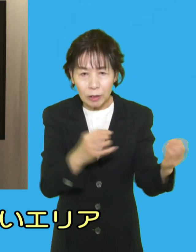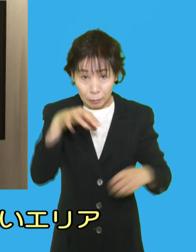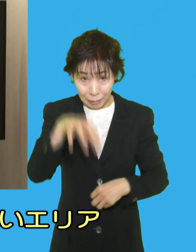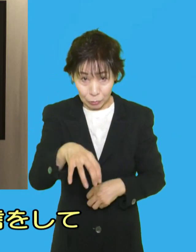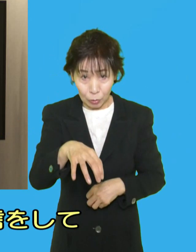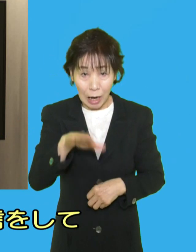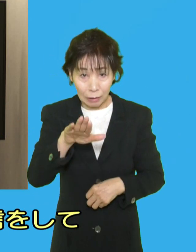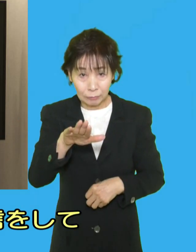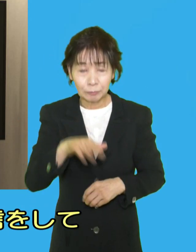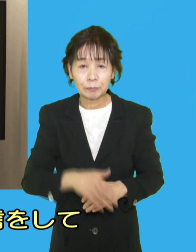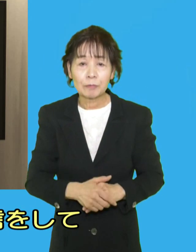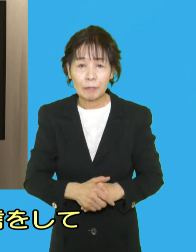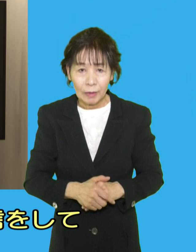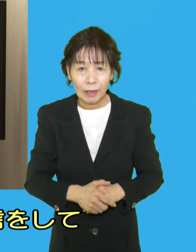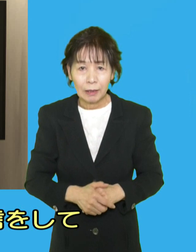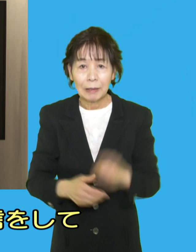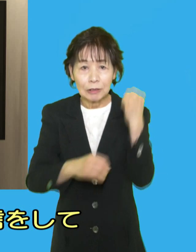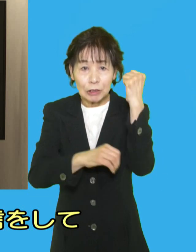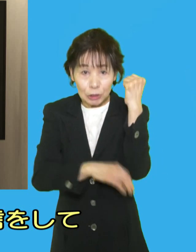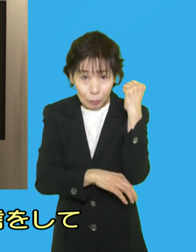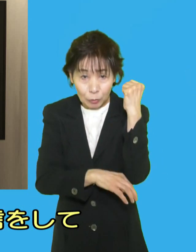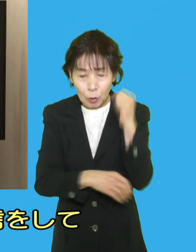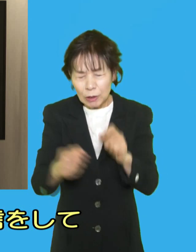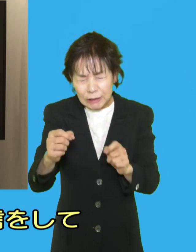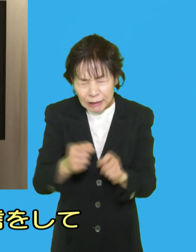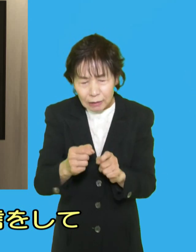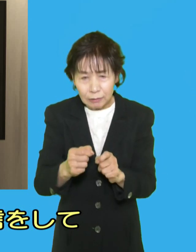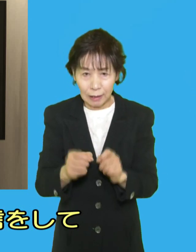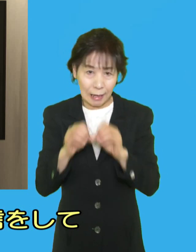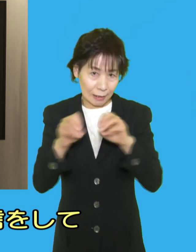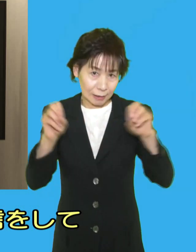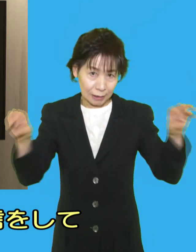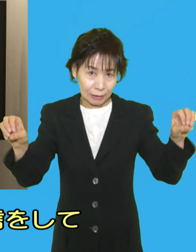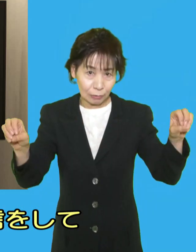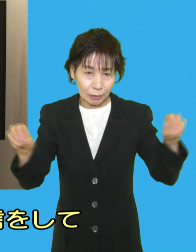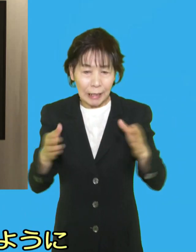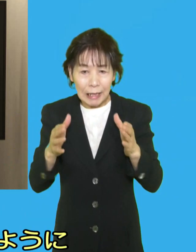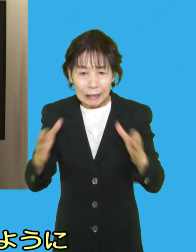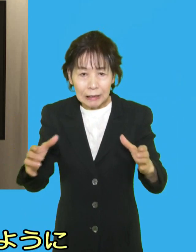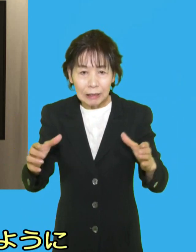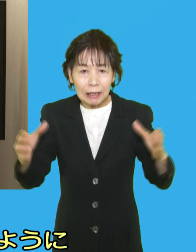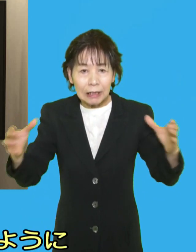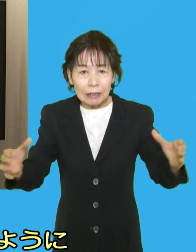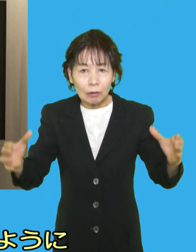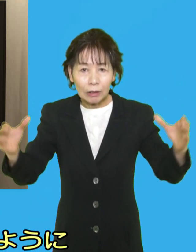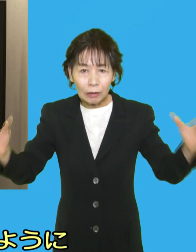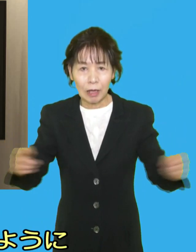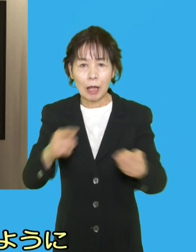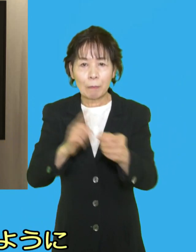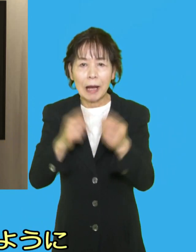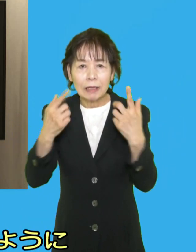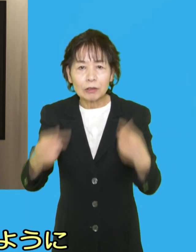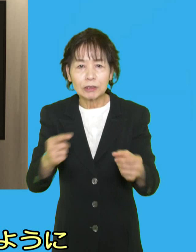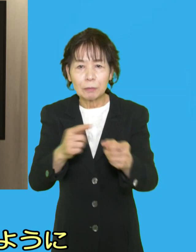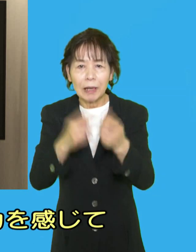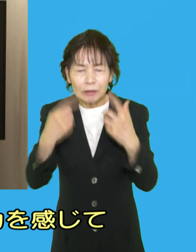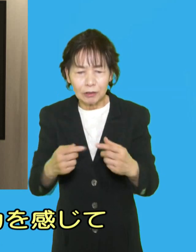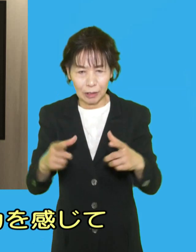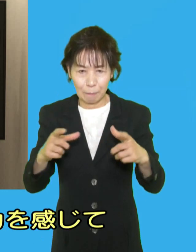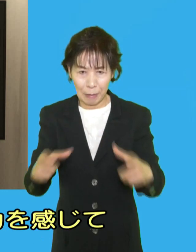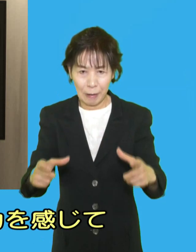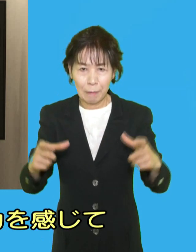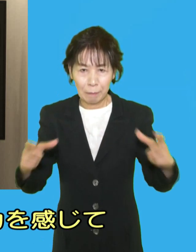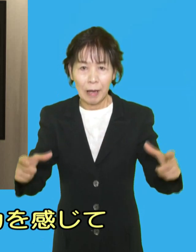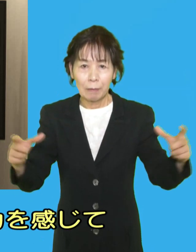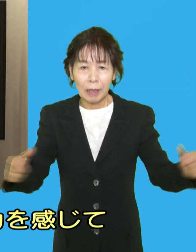から、まずはその地元近くから発信をしていって、広げていきたいなと。毎年規模が拡大できるように、多